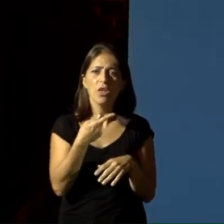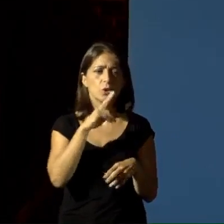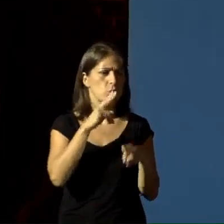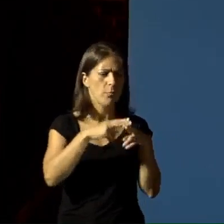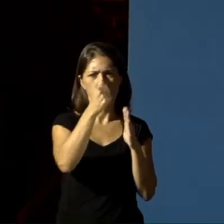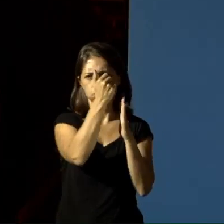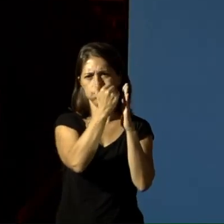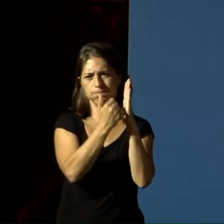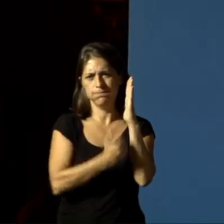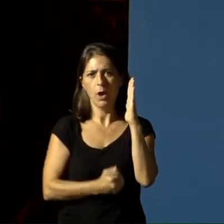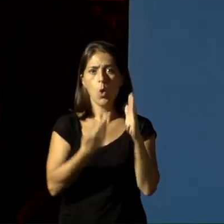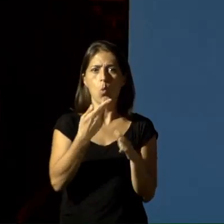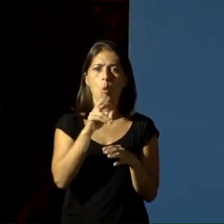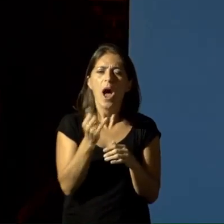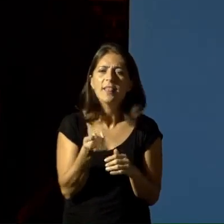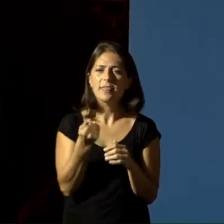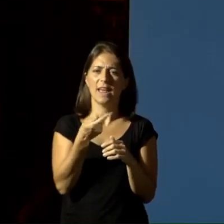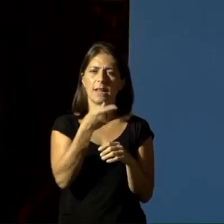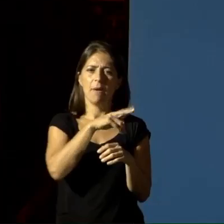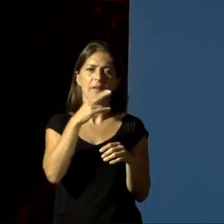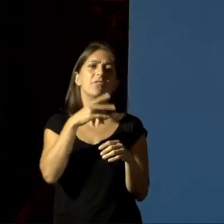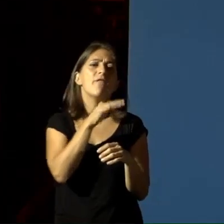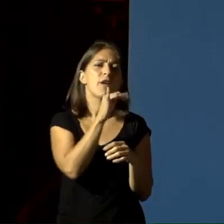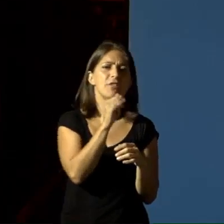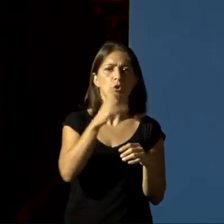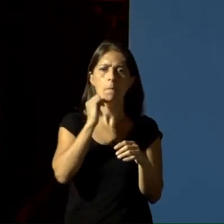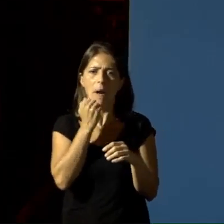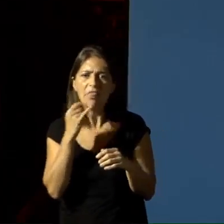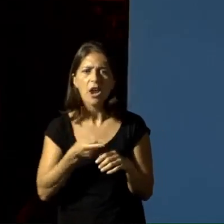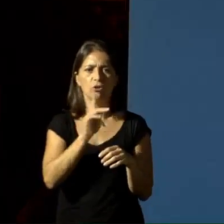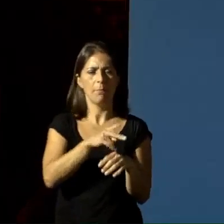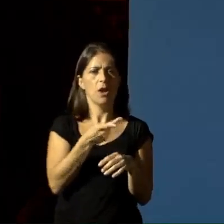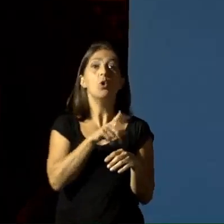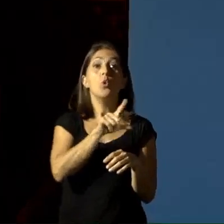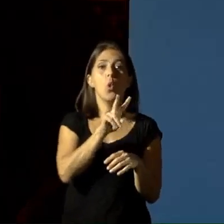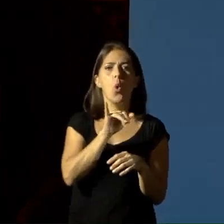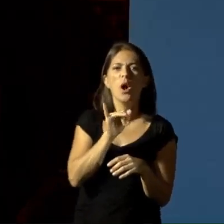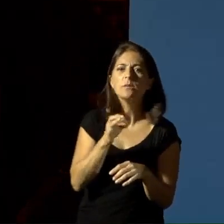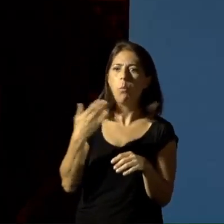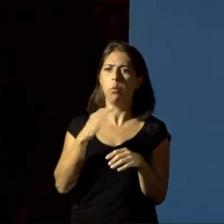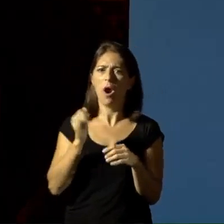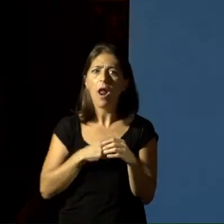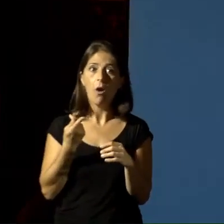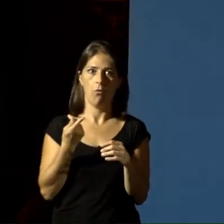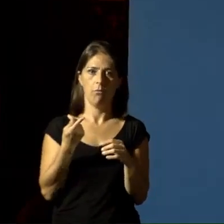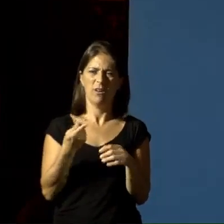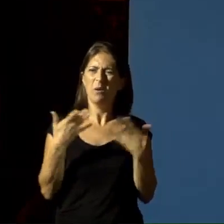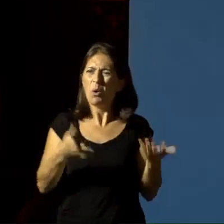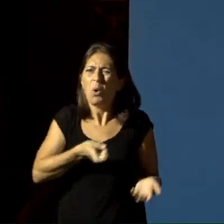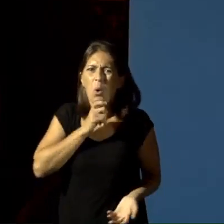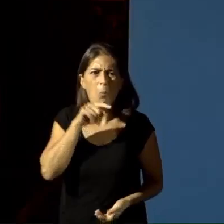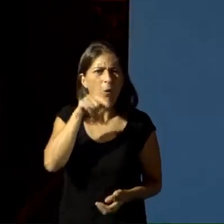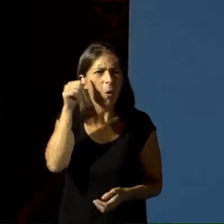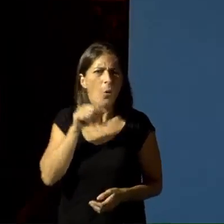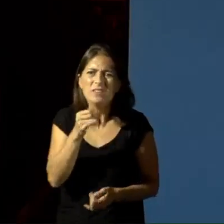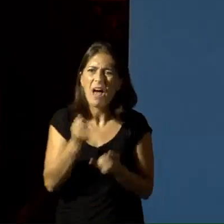de Huete, de Xever Pousa, de Cisclo Manzano, de Luis Borrajo. Como é posible que unha terra como